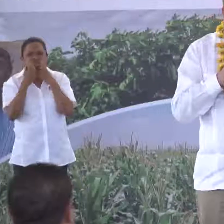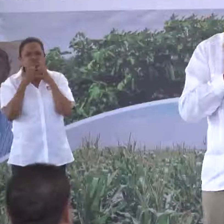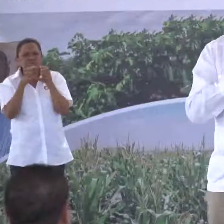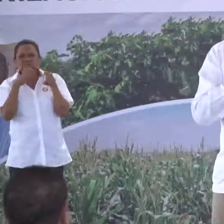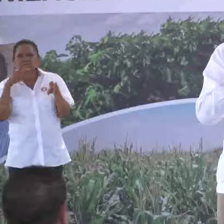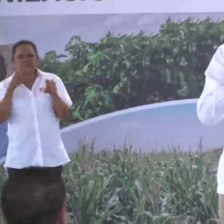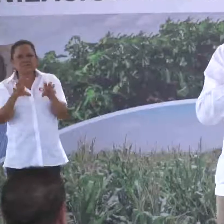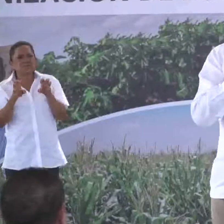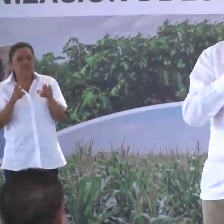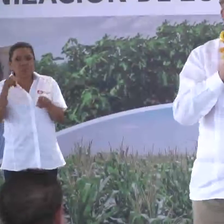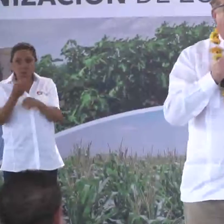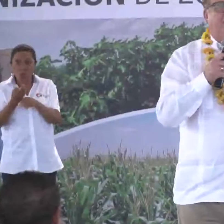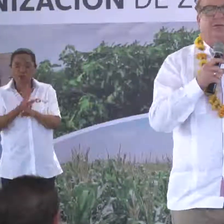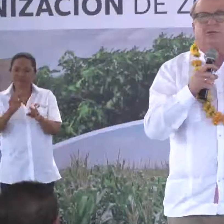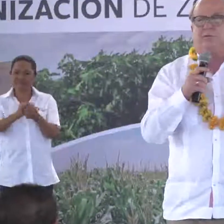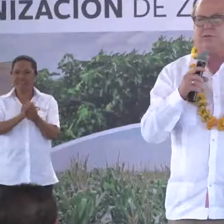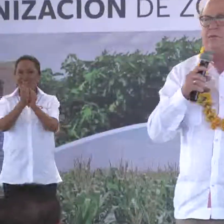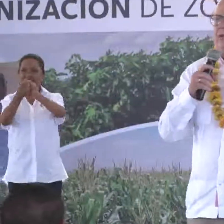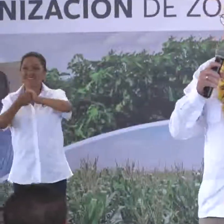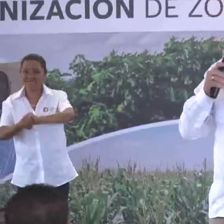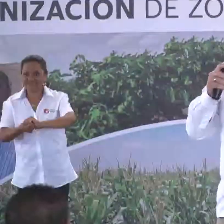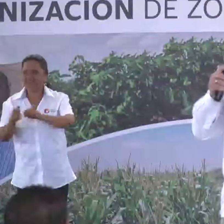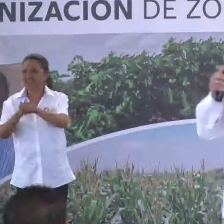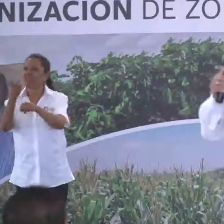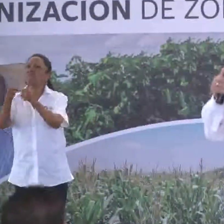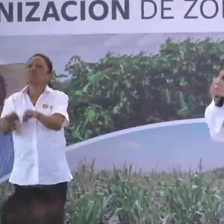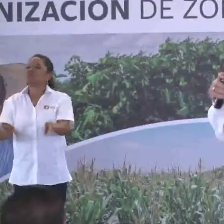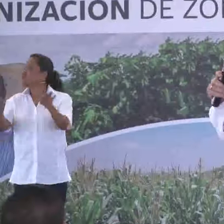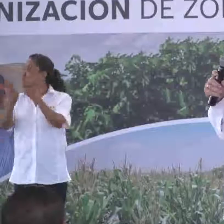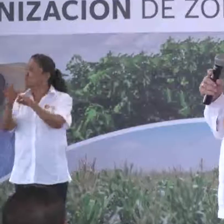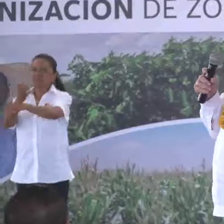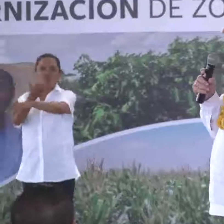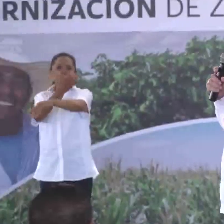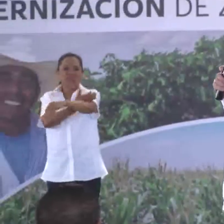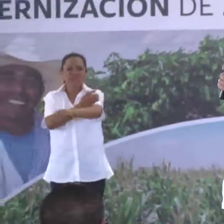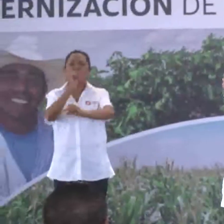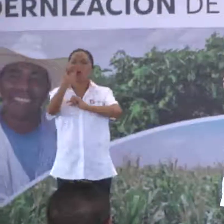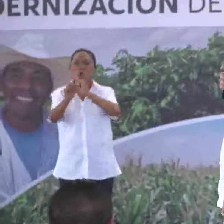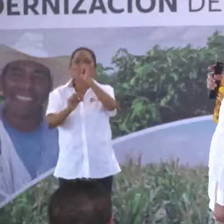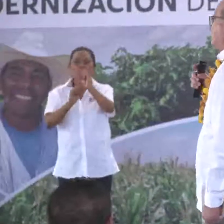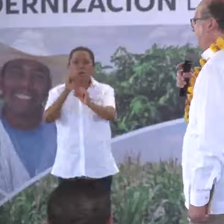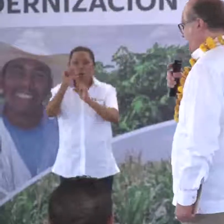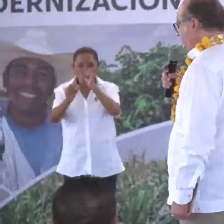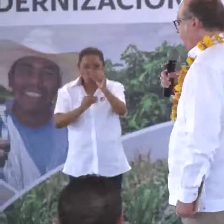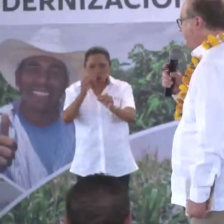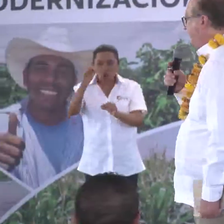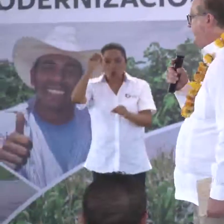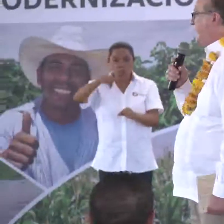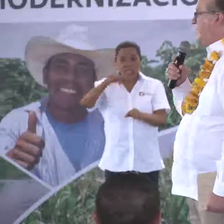Por eso es muy importante, compañeras y compañeros, que vayamos platicando, que estas cosas que hemos logrado no se